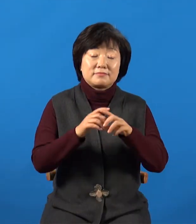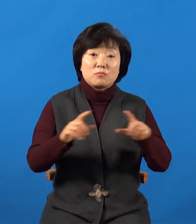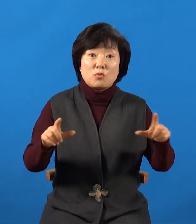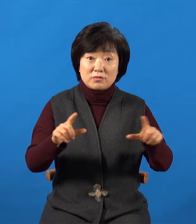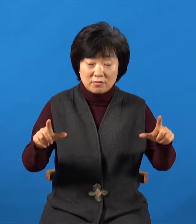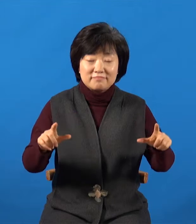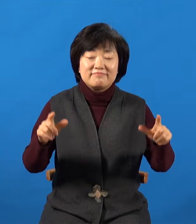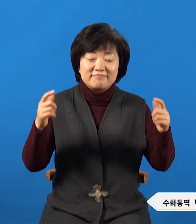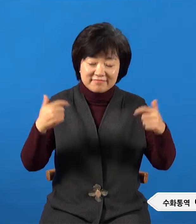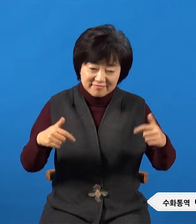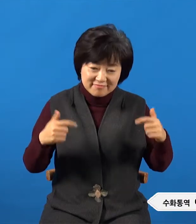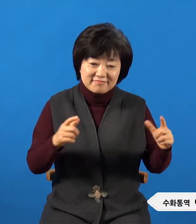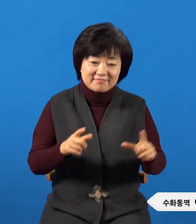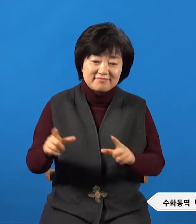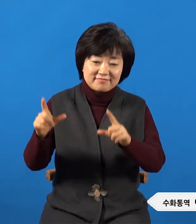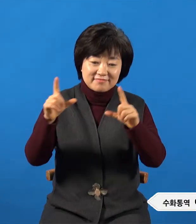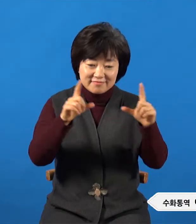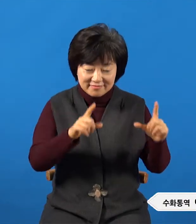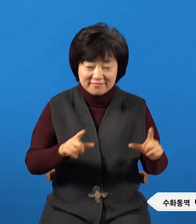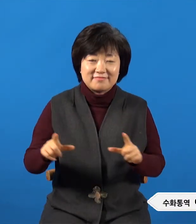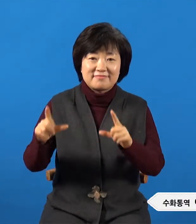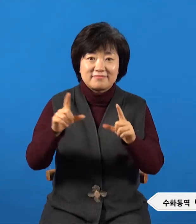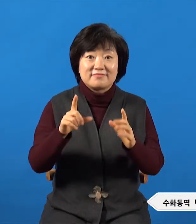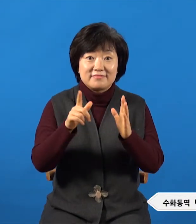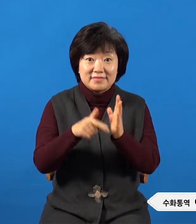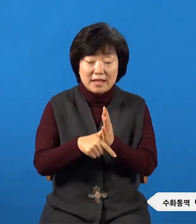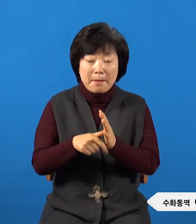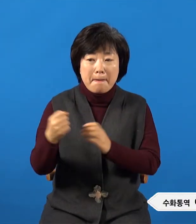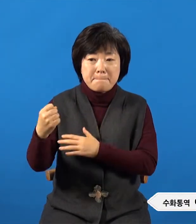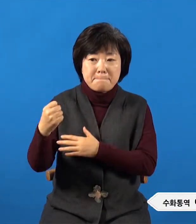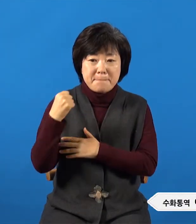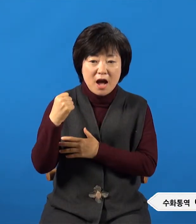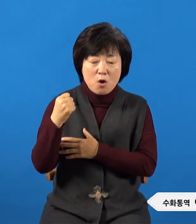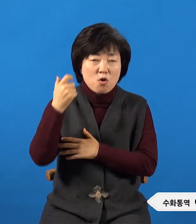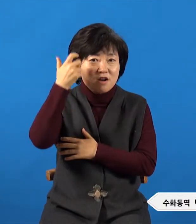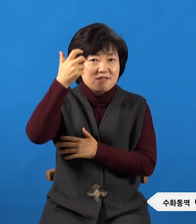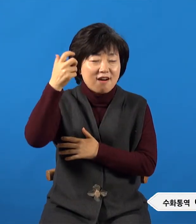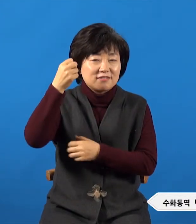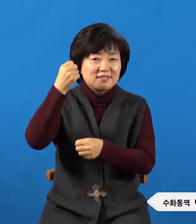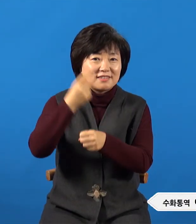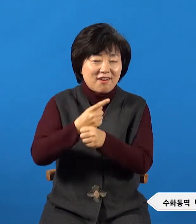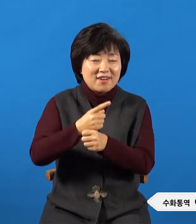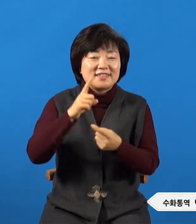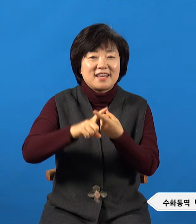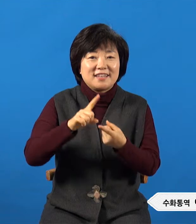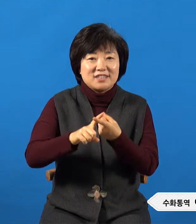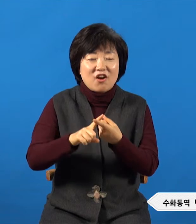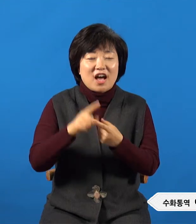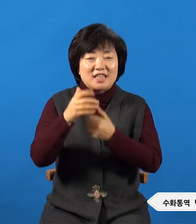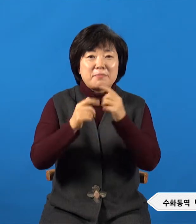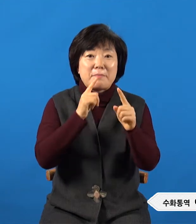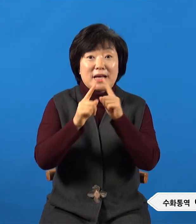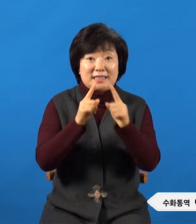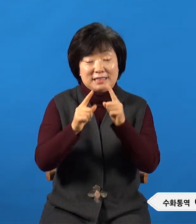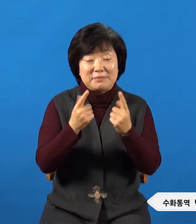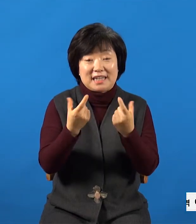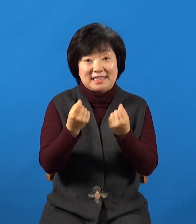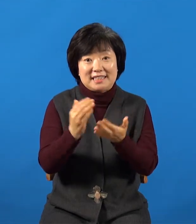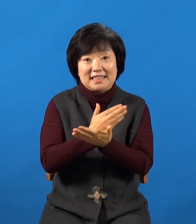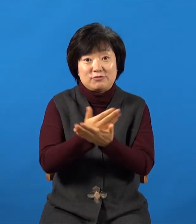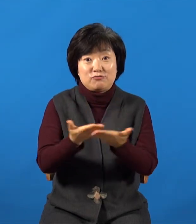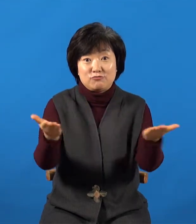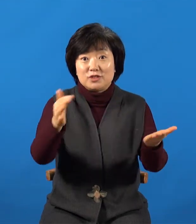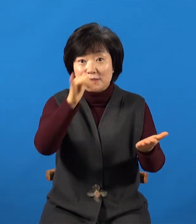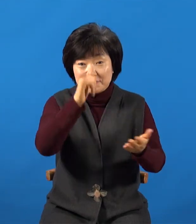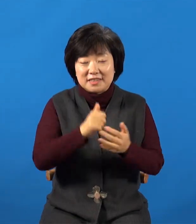일상을 채우는 파워 영성이라는 제목을 가지고 하나님의 말씀을 함께 나누고 있습니다.